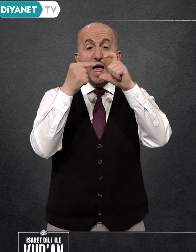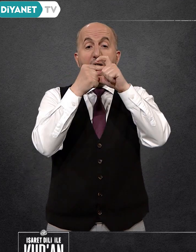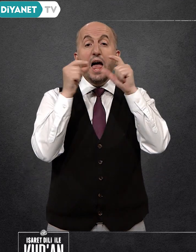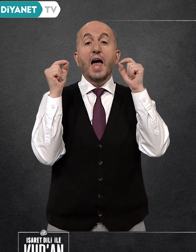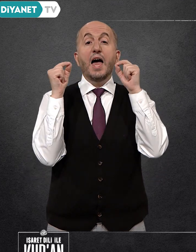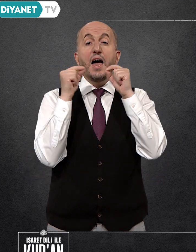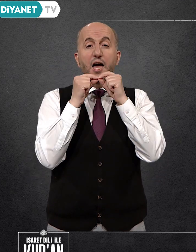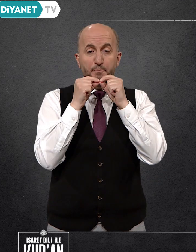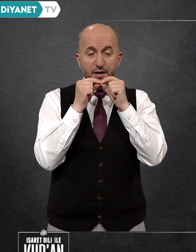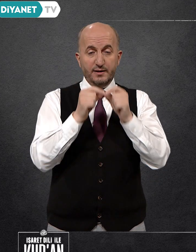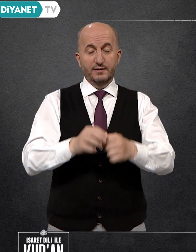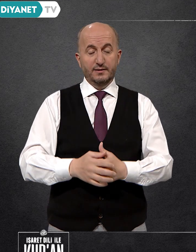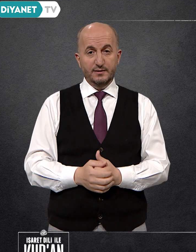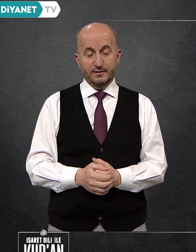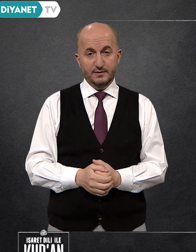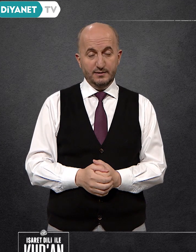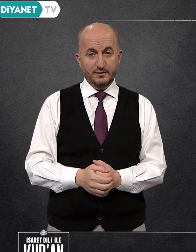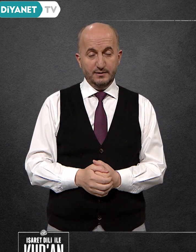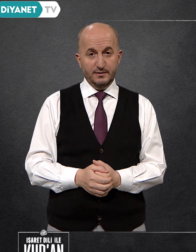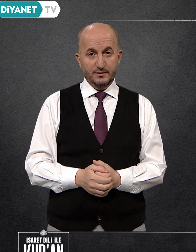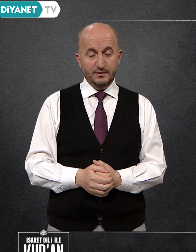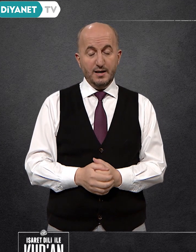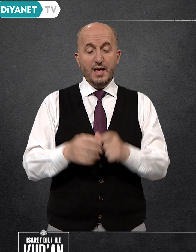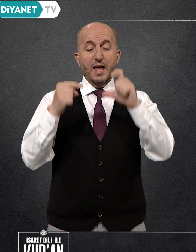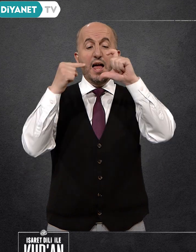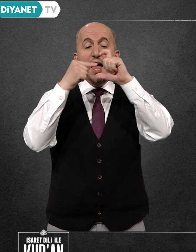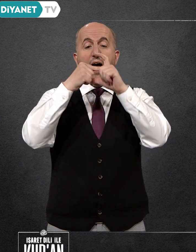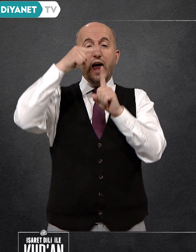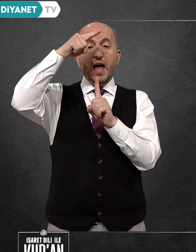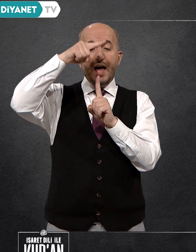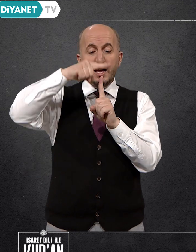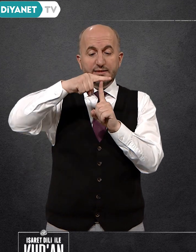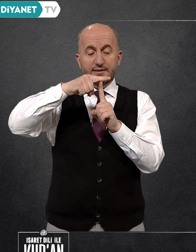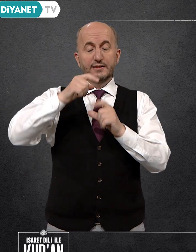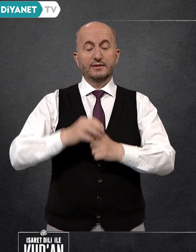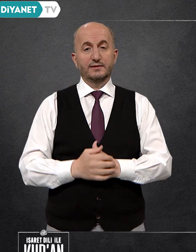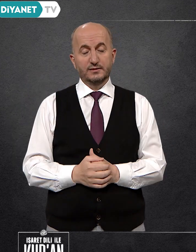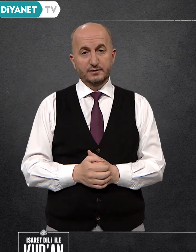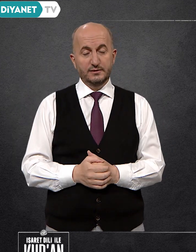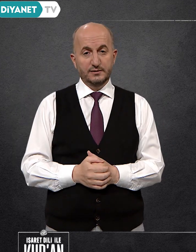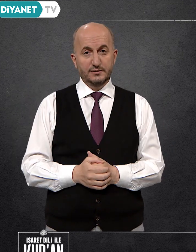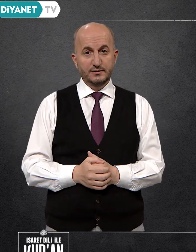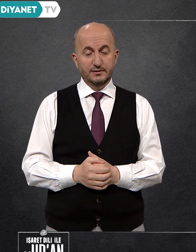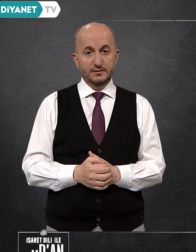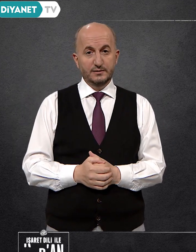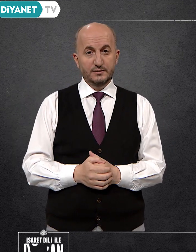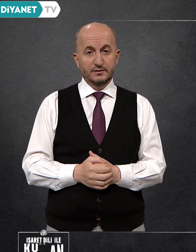eb B et et et et Vay